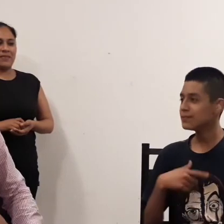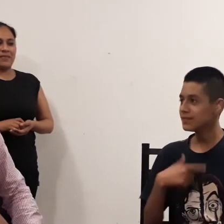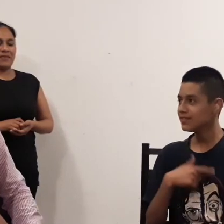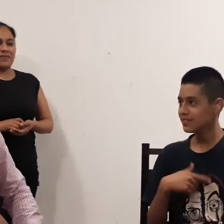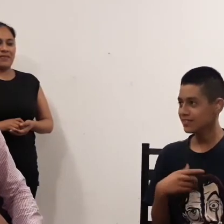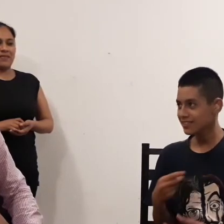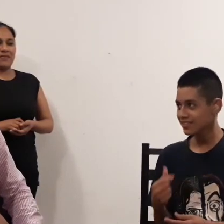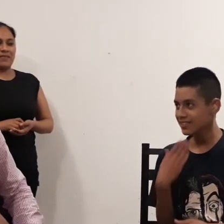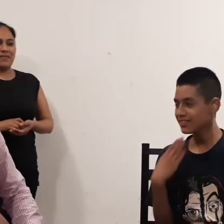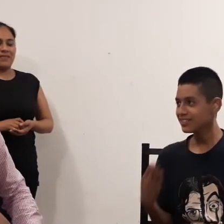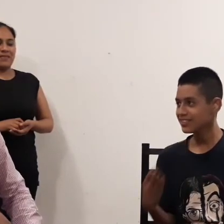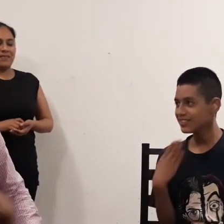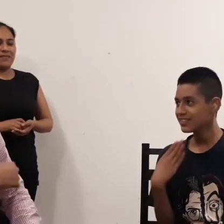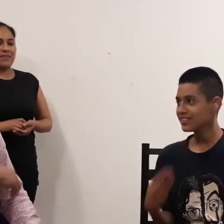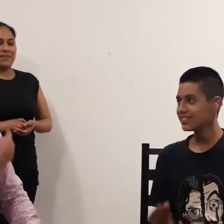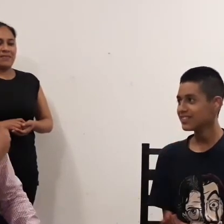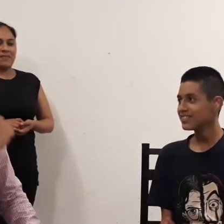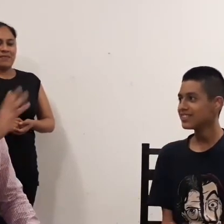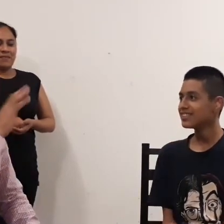Sí.